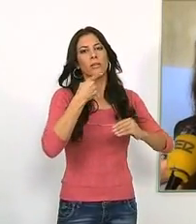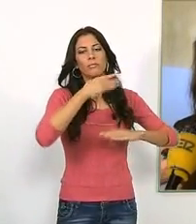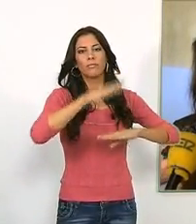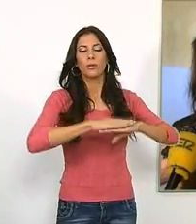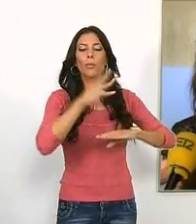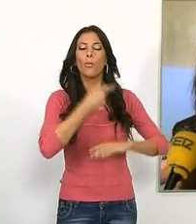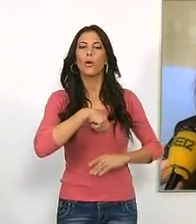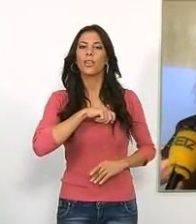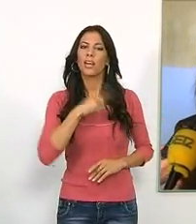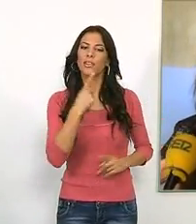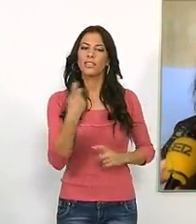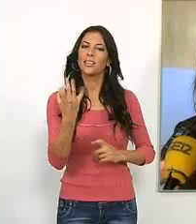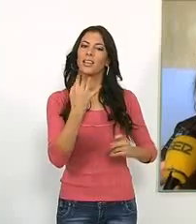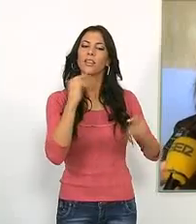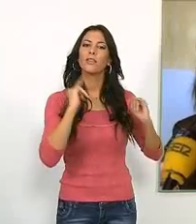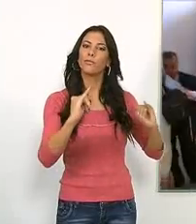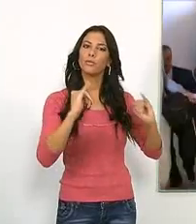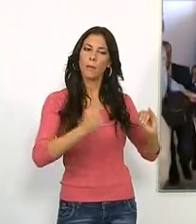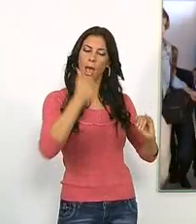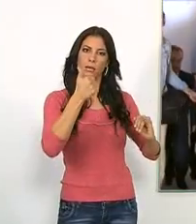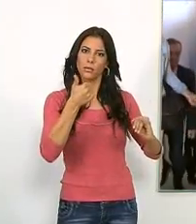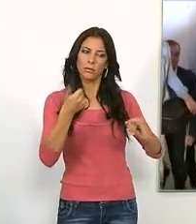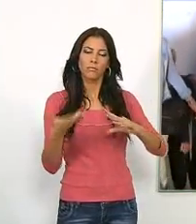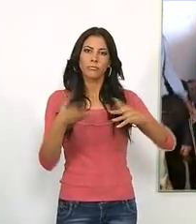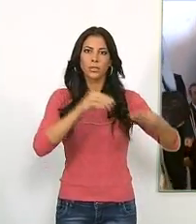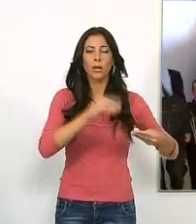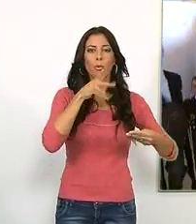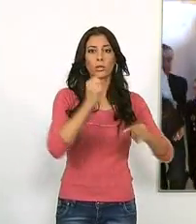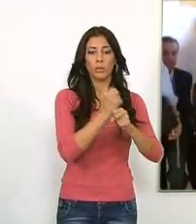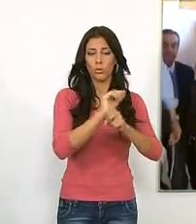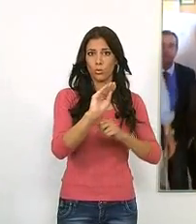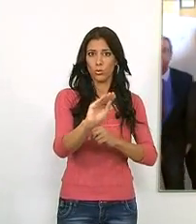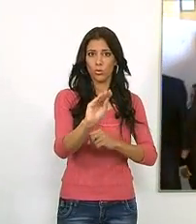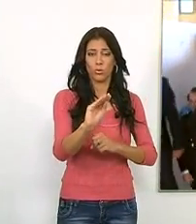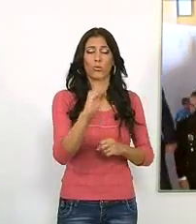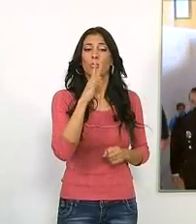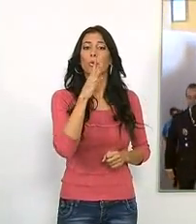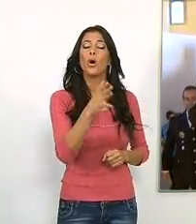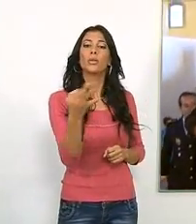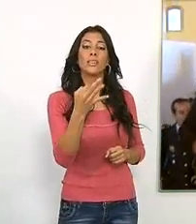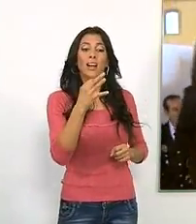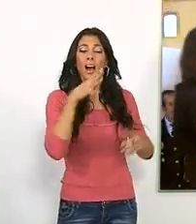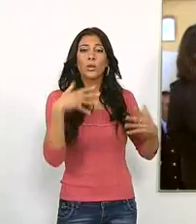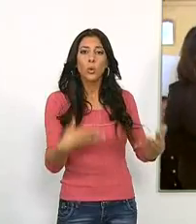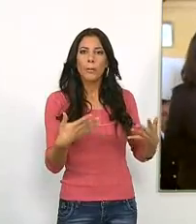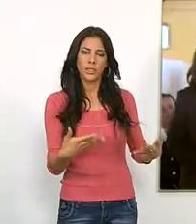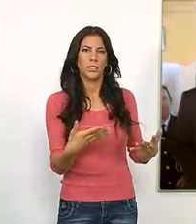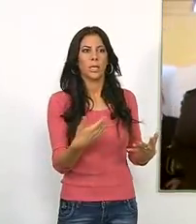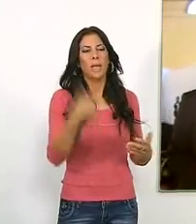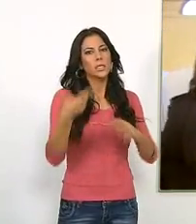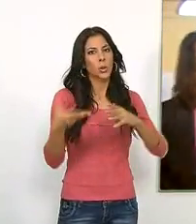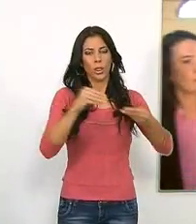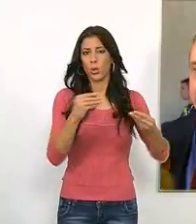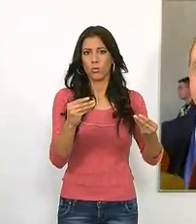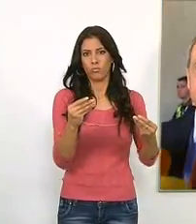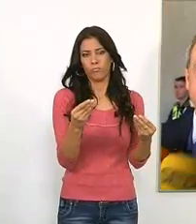policía disfrute de un sitio más acorde al trabajo que tiene ya que se considera que las circunstancias actuales no son las más